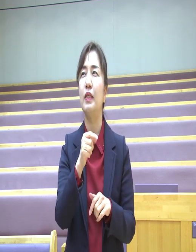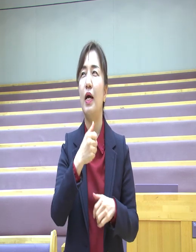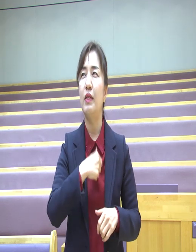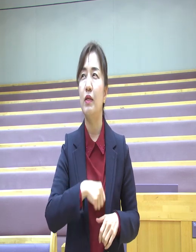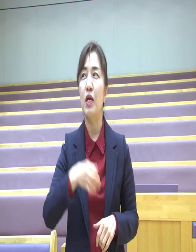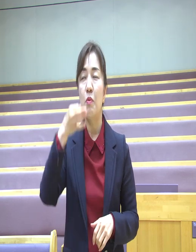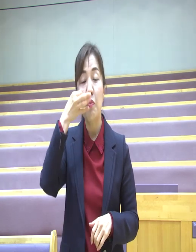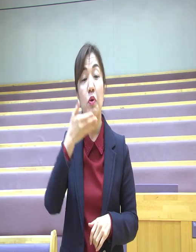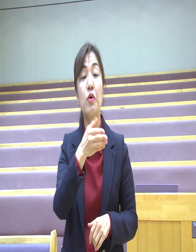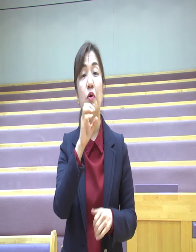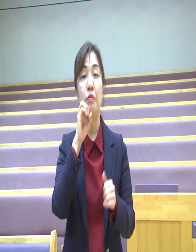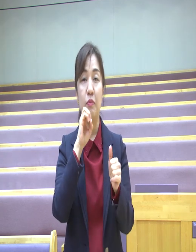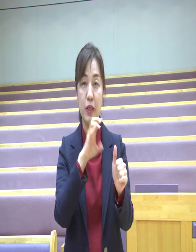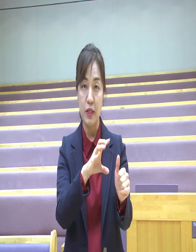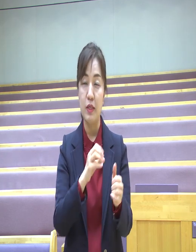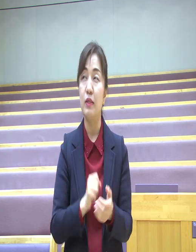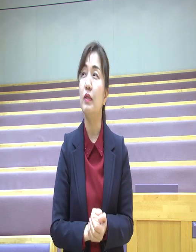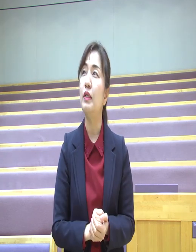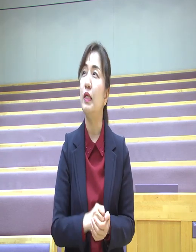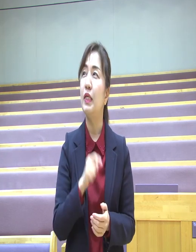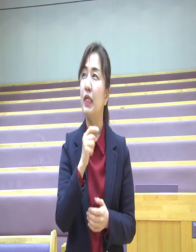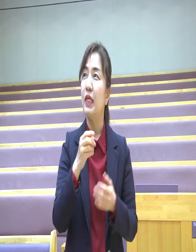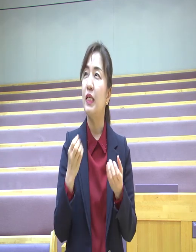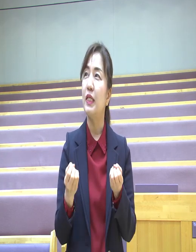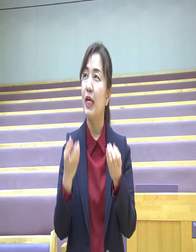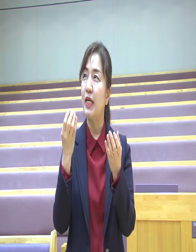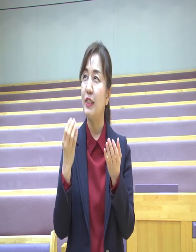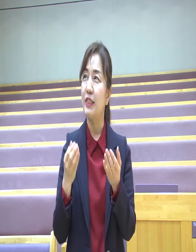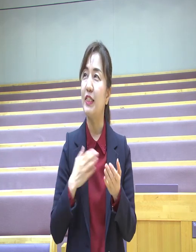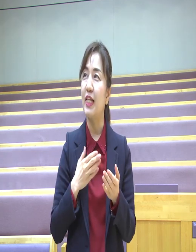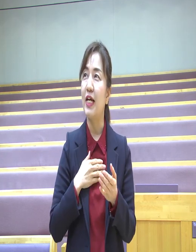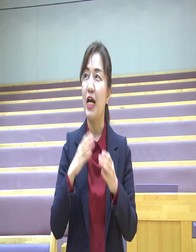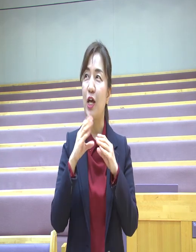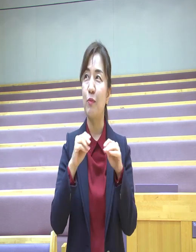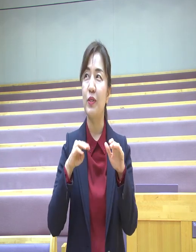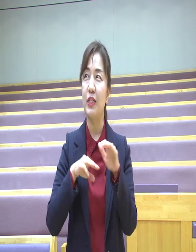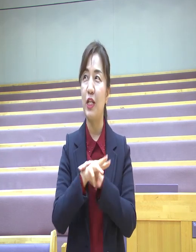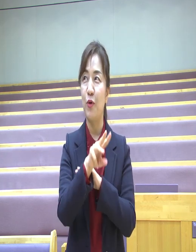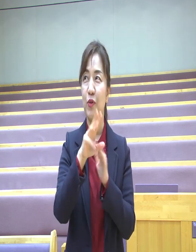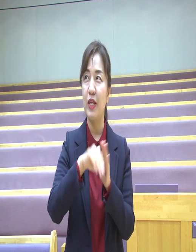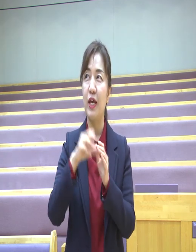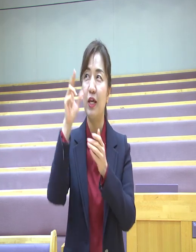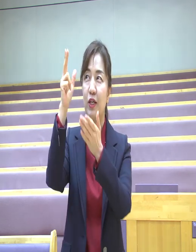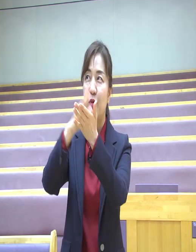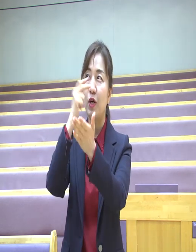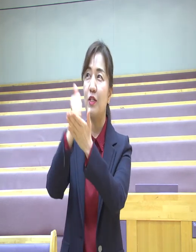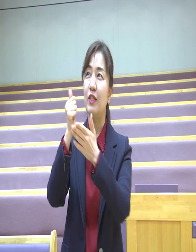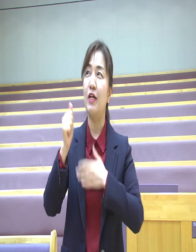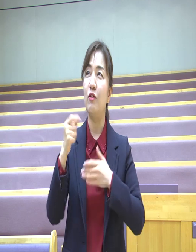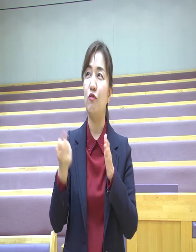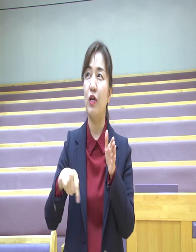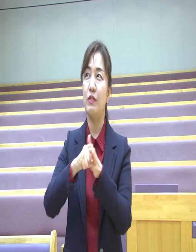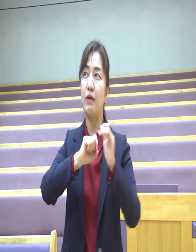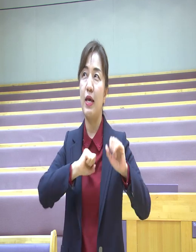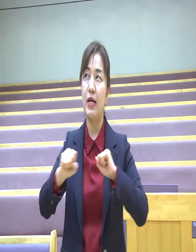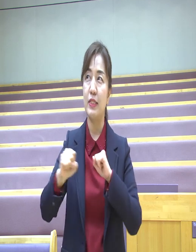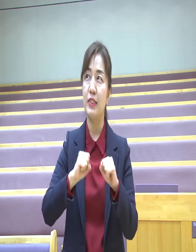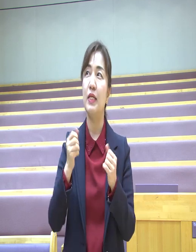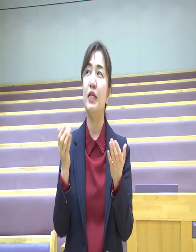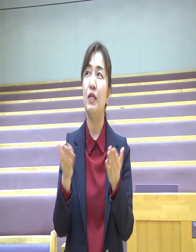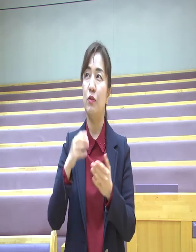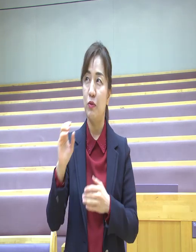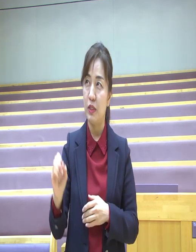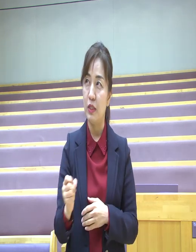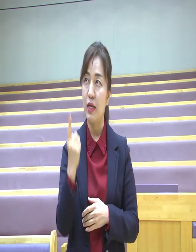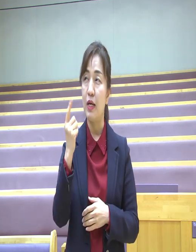너는 그날에 내 아들에게 보여 이르기를 이 예식은 내가 애굽에서 나올 때에 여호와께서 나를